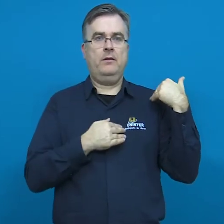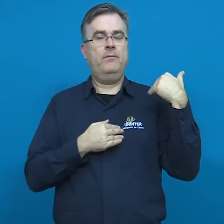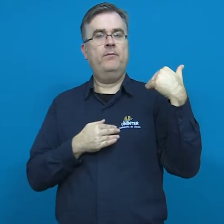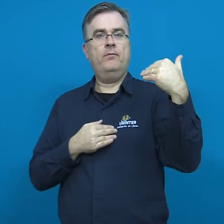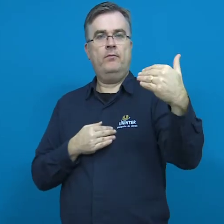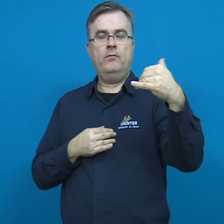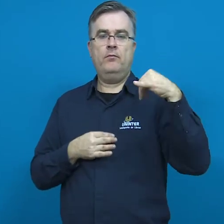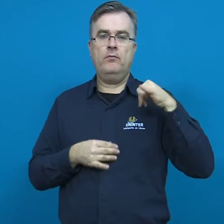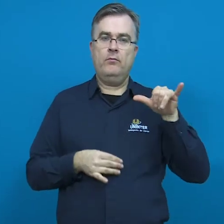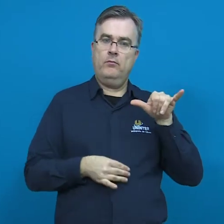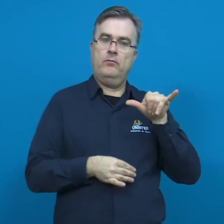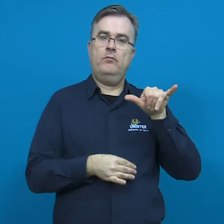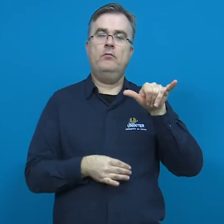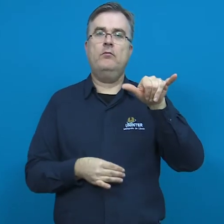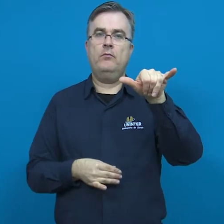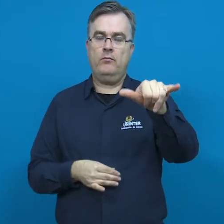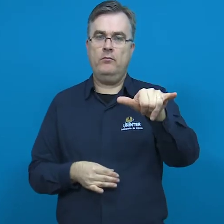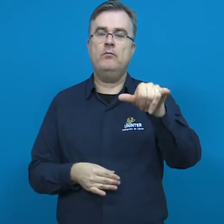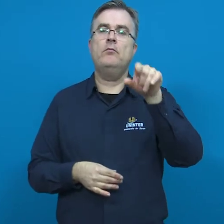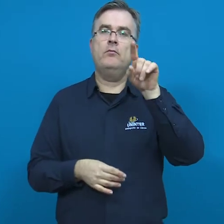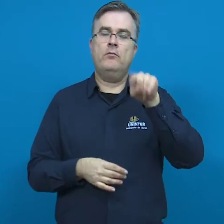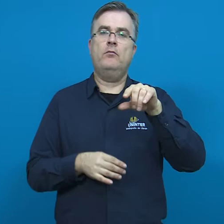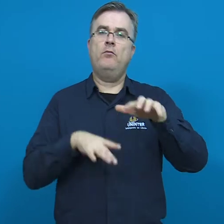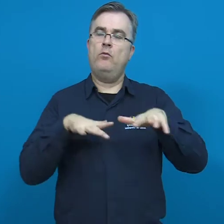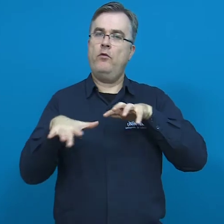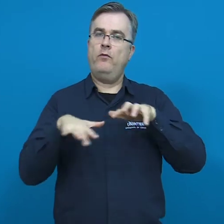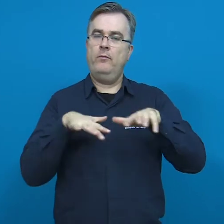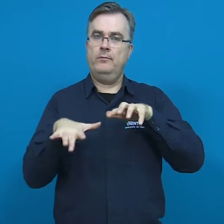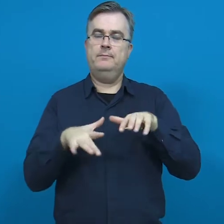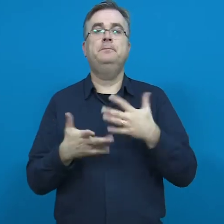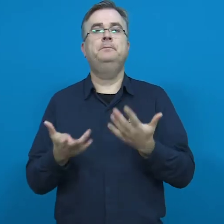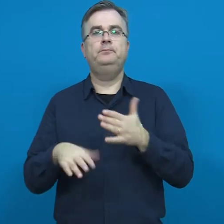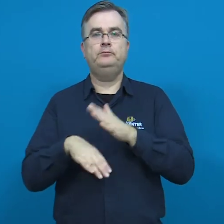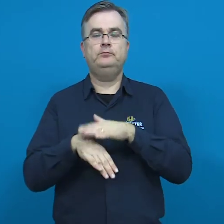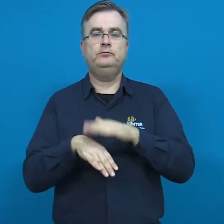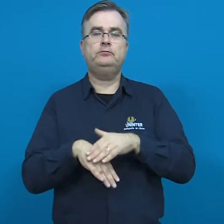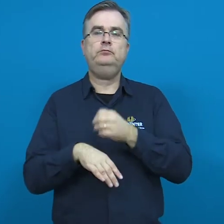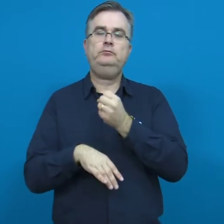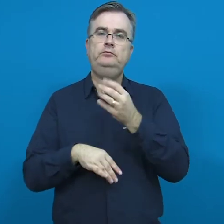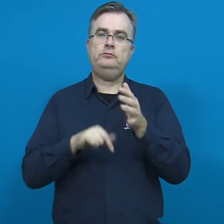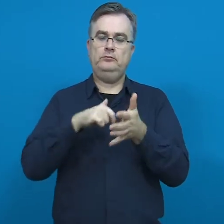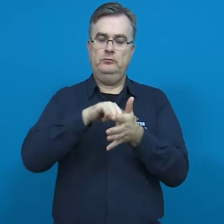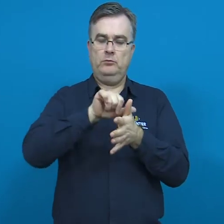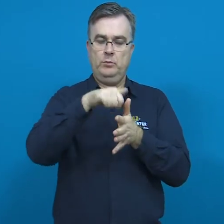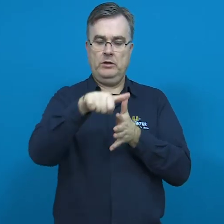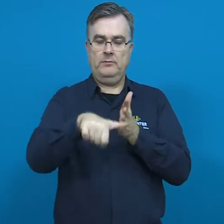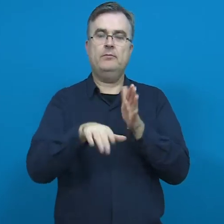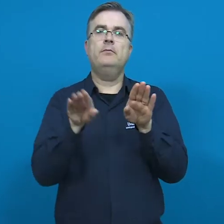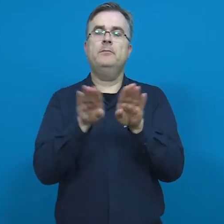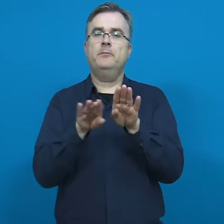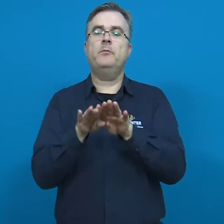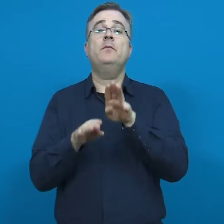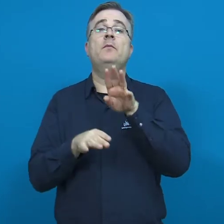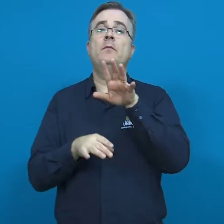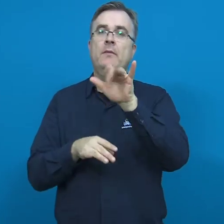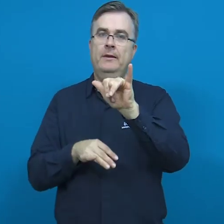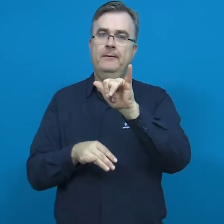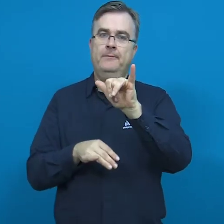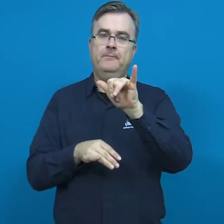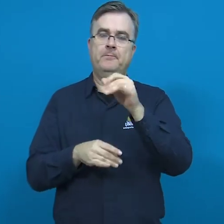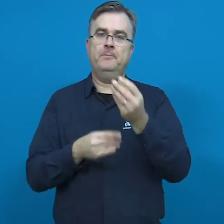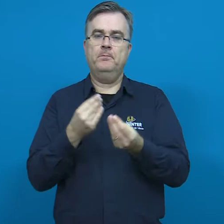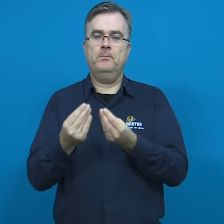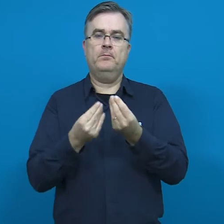a direção da frente do teu corpo, então esse é um movimento. Então, esse é um dos parâmetros também, que